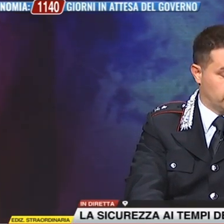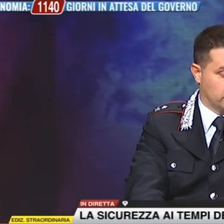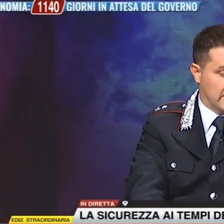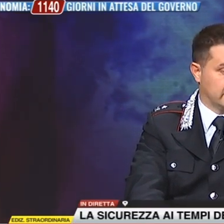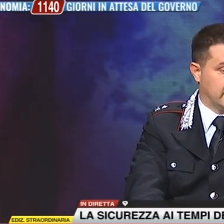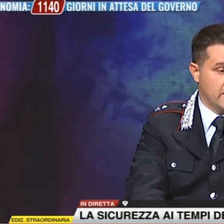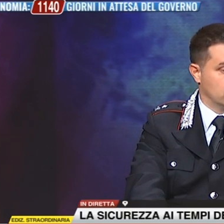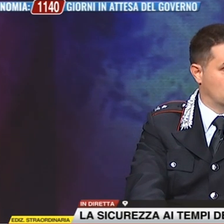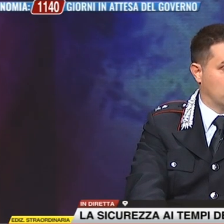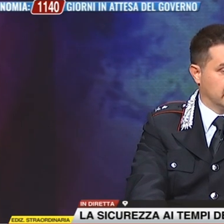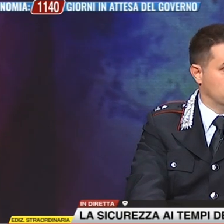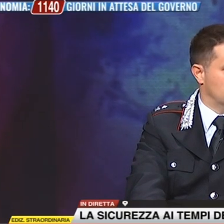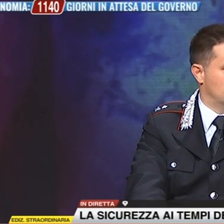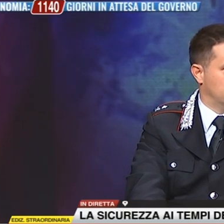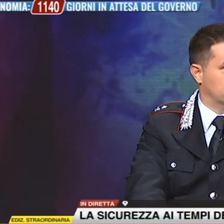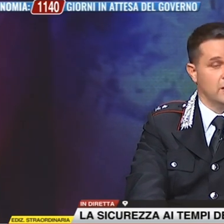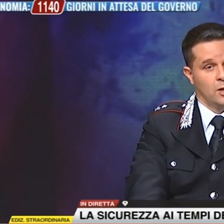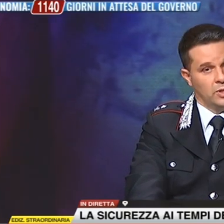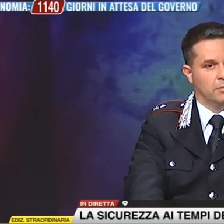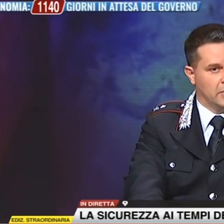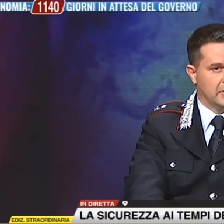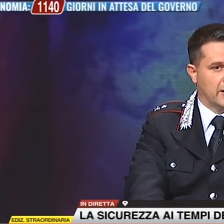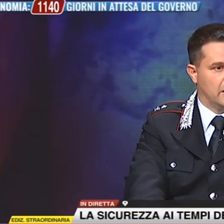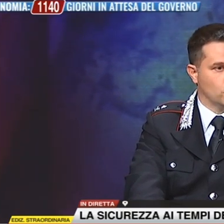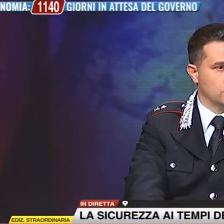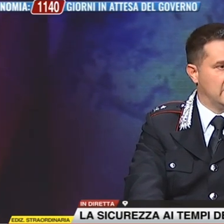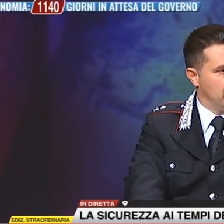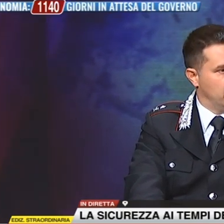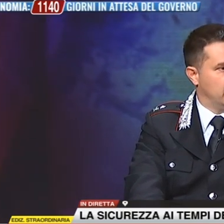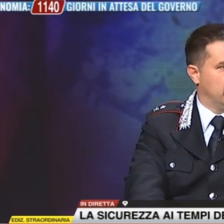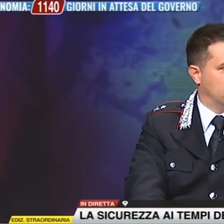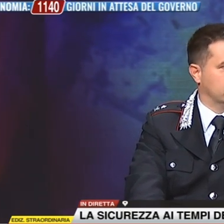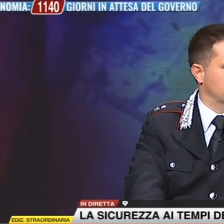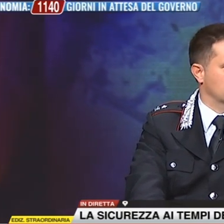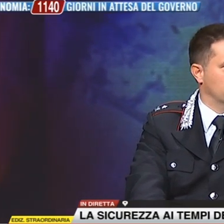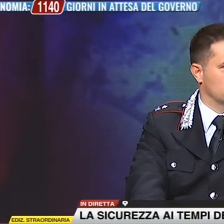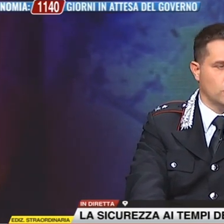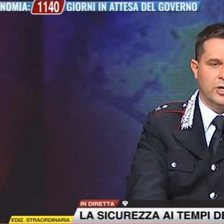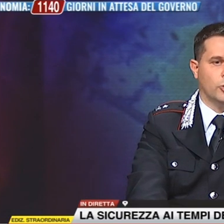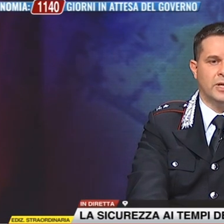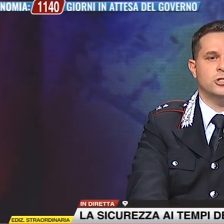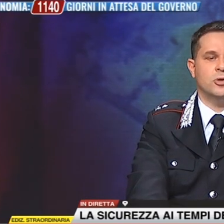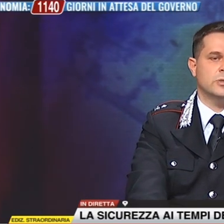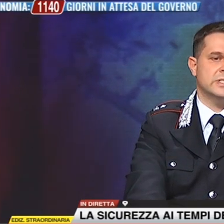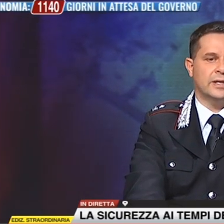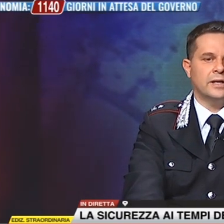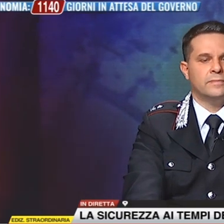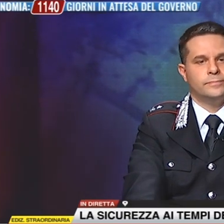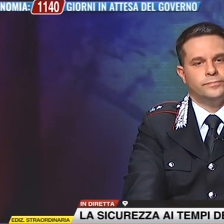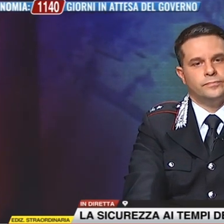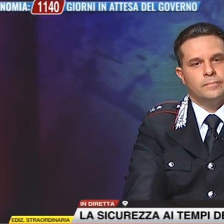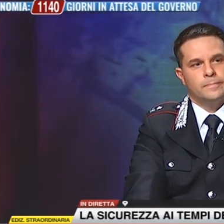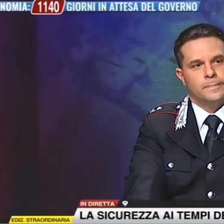possono accadere sicuramente incidenti. Quindi limitare la velocità e attenersi a quelle che sono le norme della circolazione